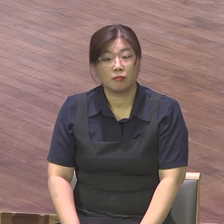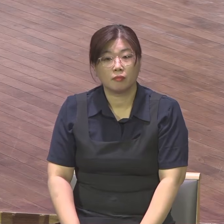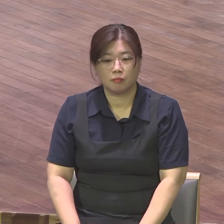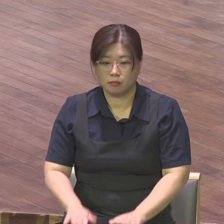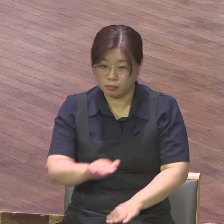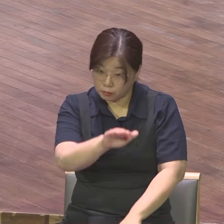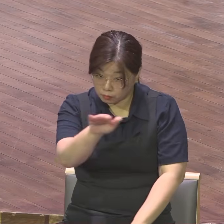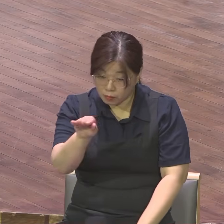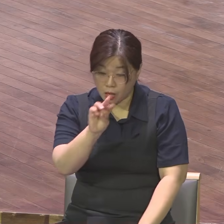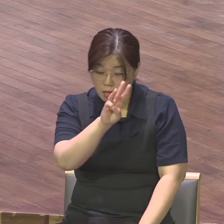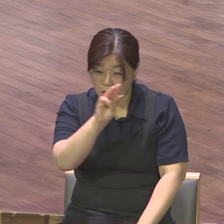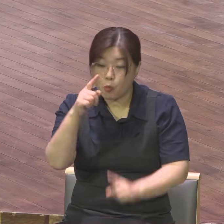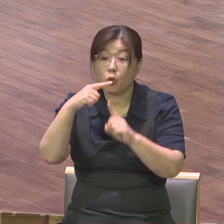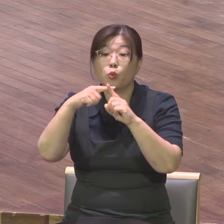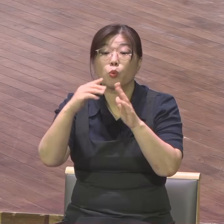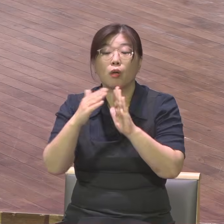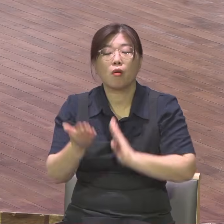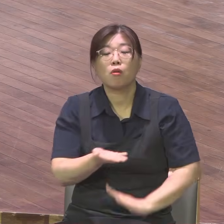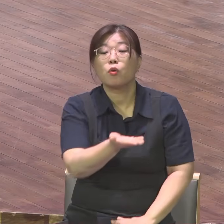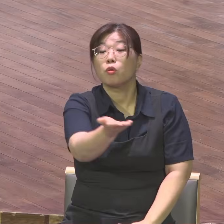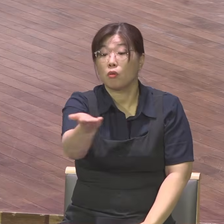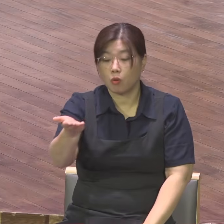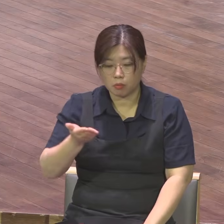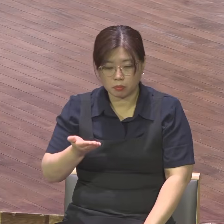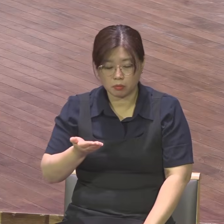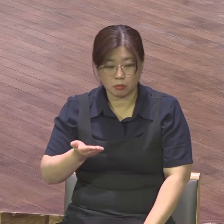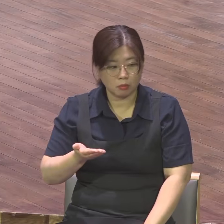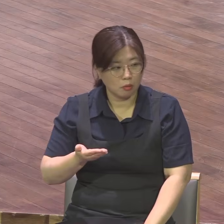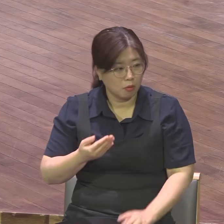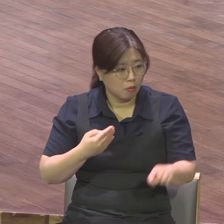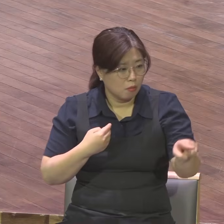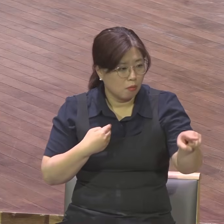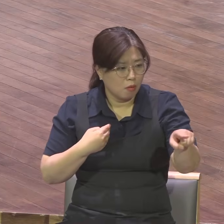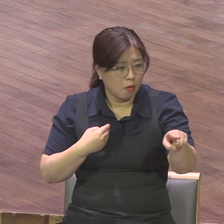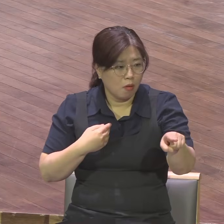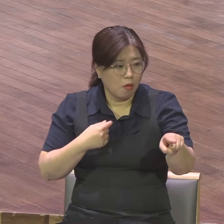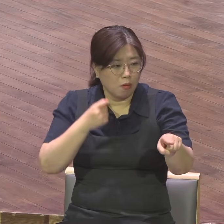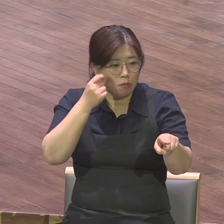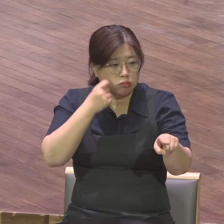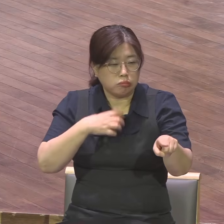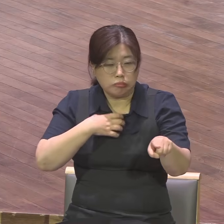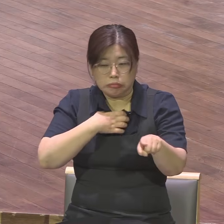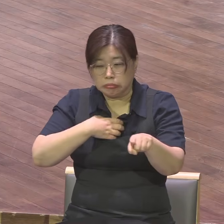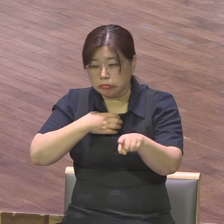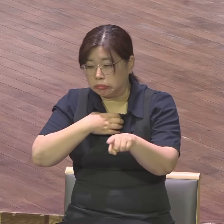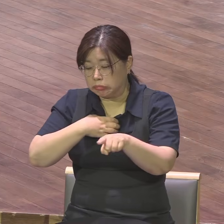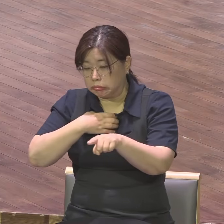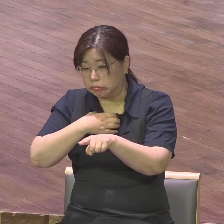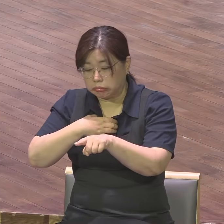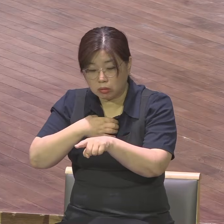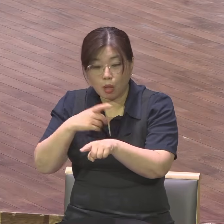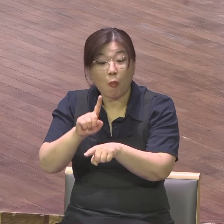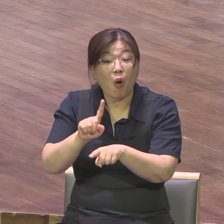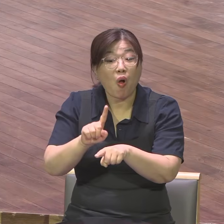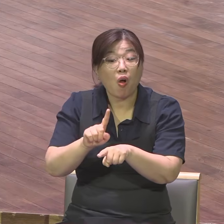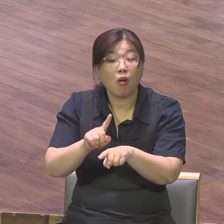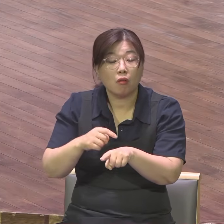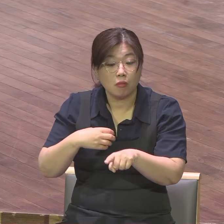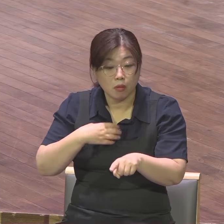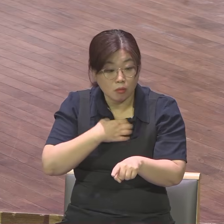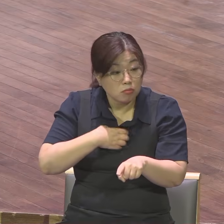여원교회 모든 성도는 다른데 눈물 흐르는 것이 아니라 뭐요?